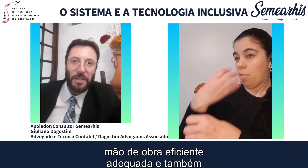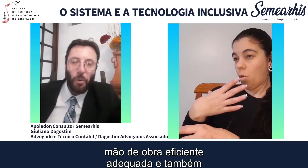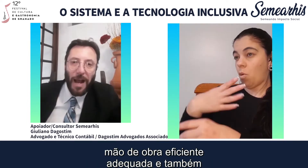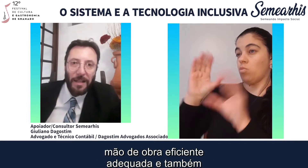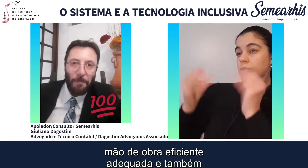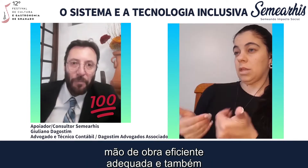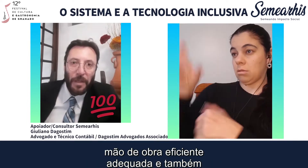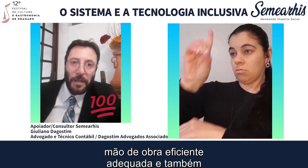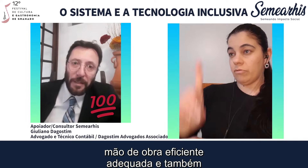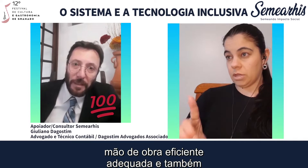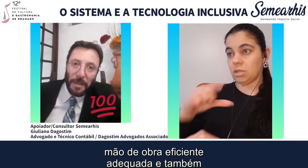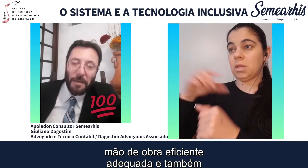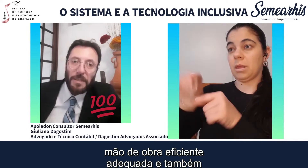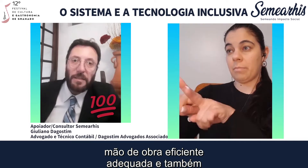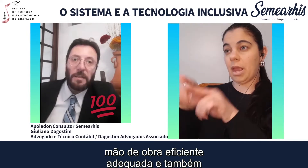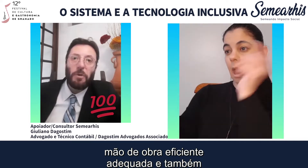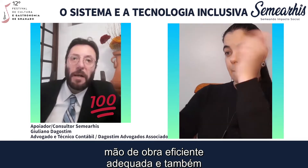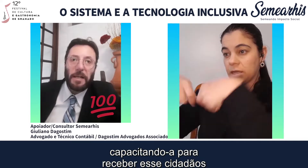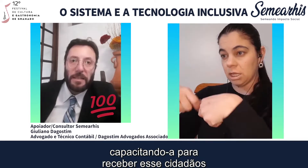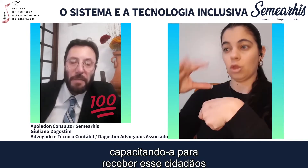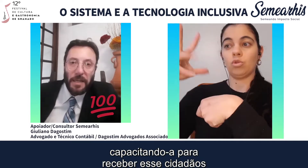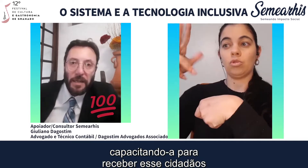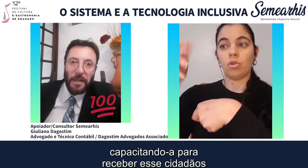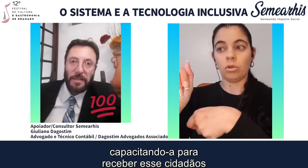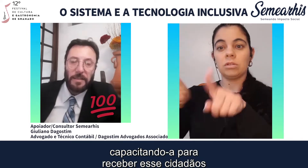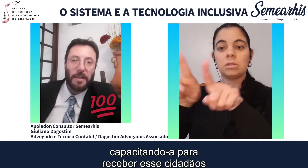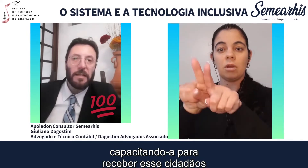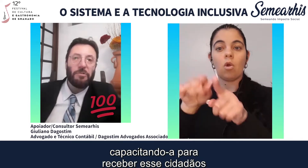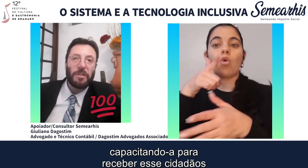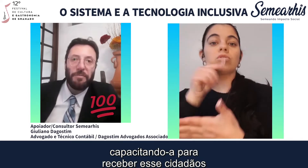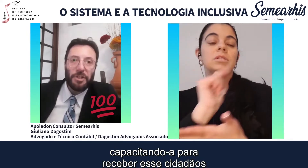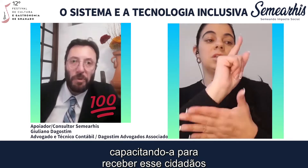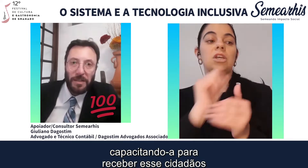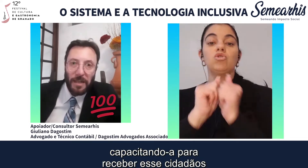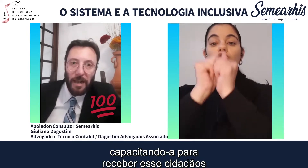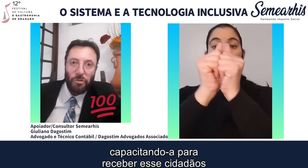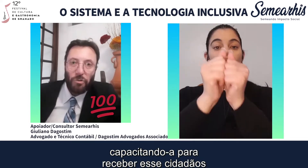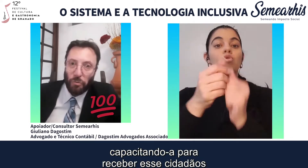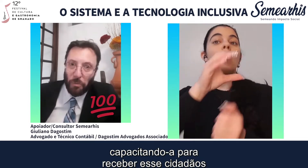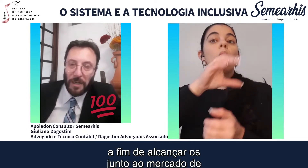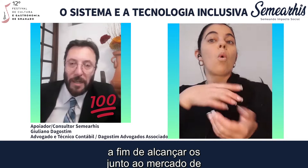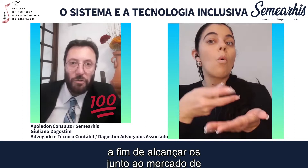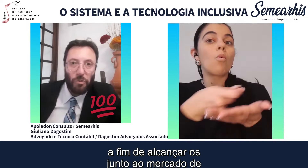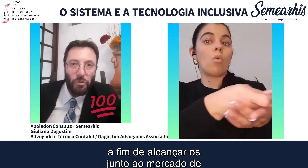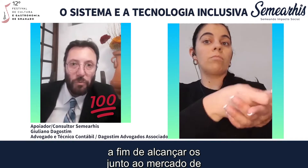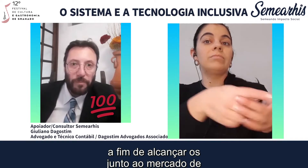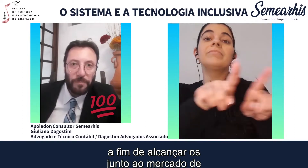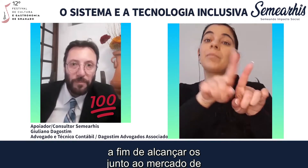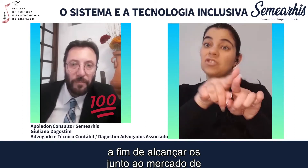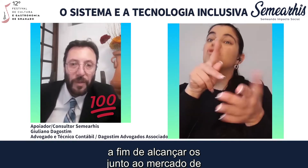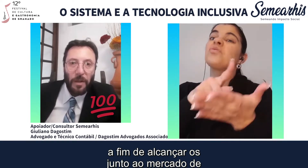deficiente adequada e também capacitando-a para receber esses cidadãos a fim de alcançá-los junto ao mercado de